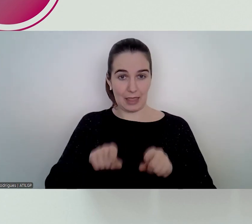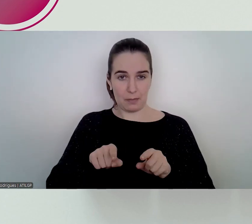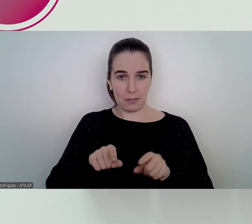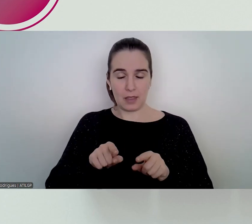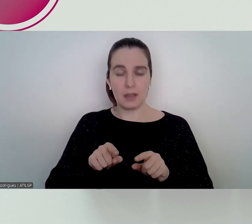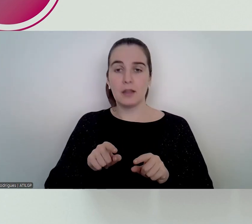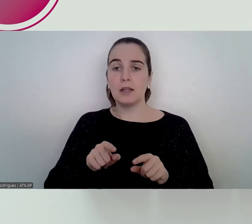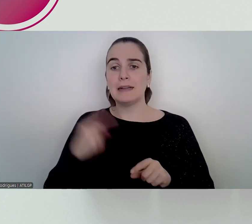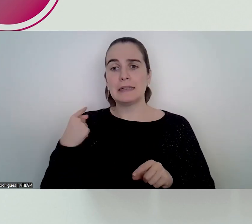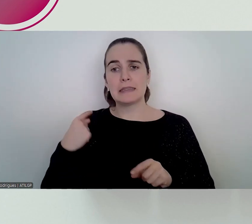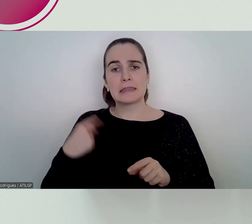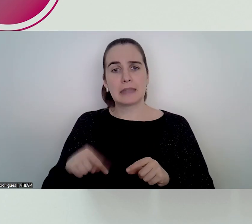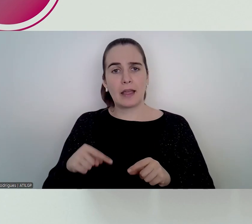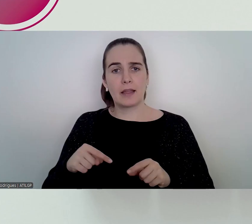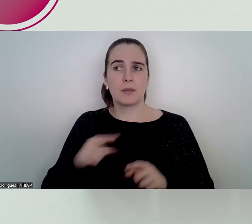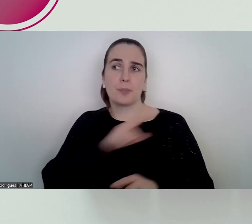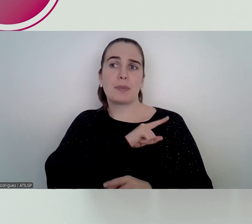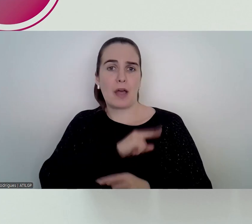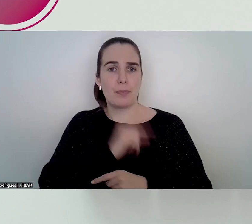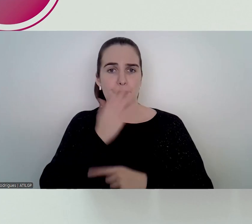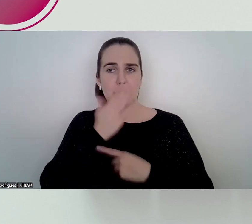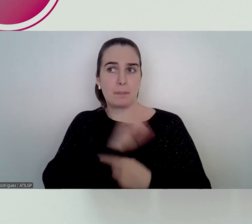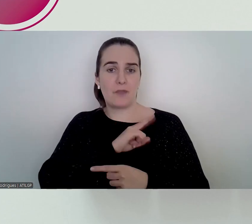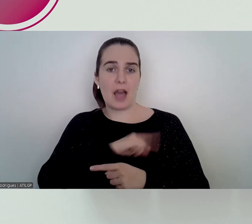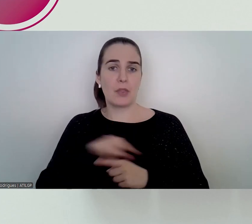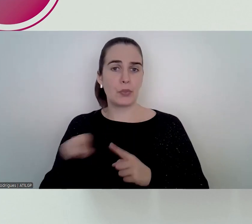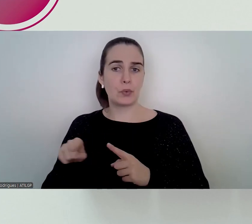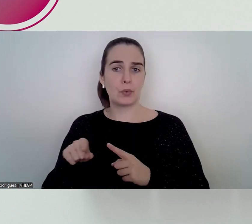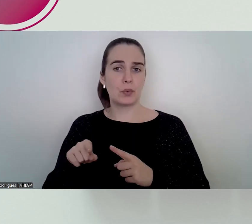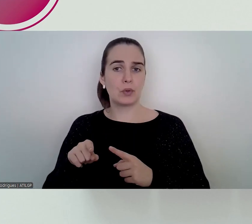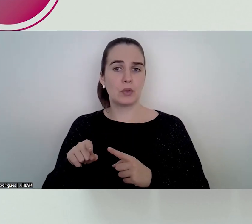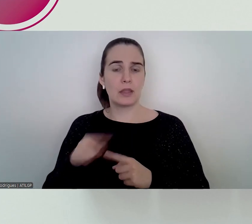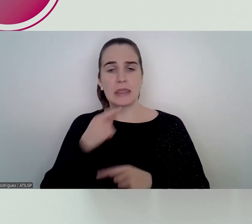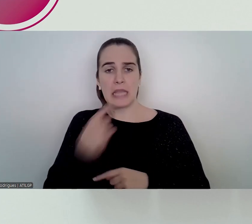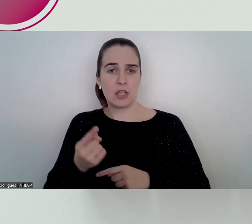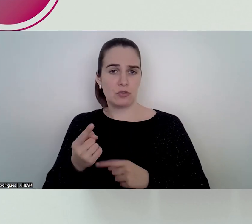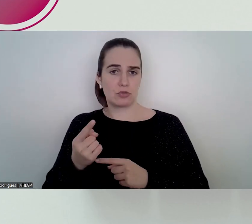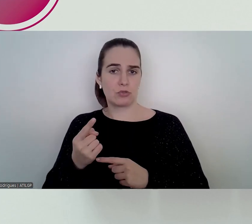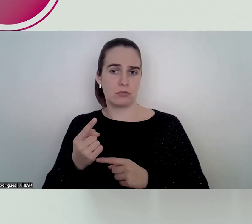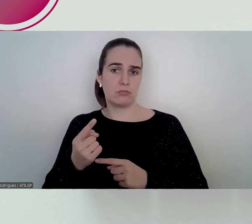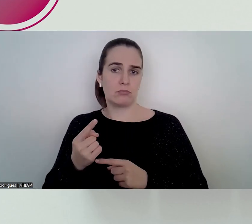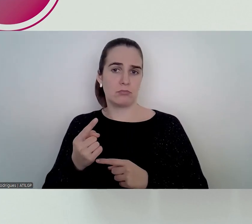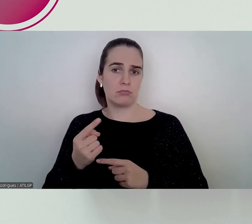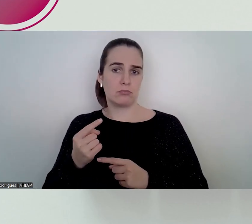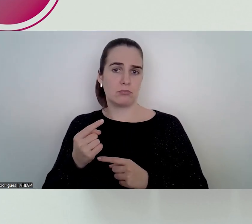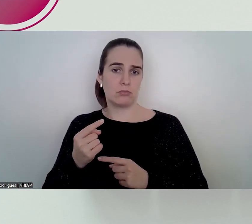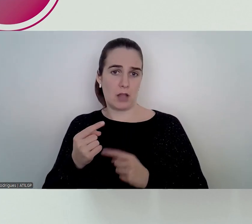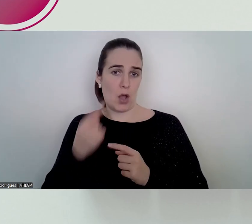muito os parceiros privados, por exemplo, definirem, quando tinham que prestar